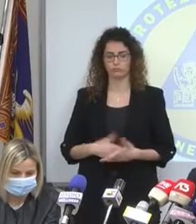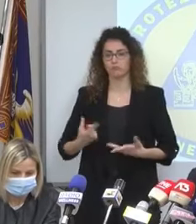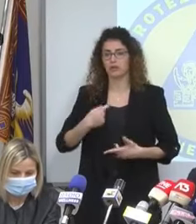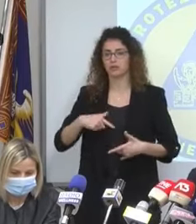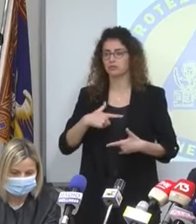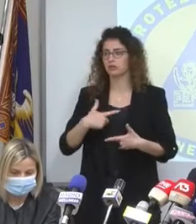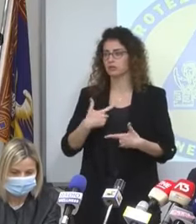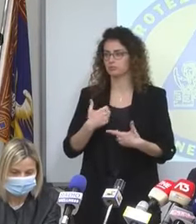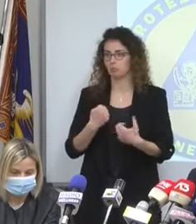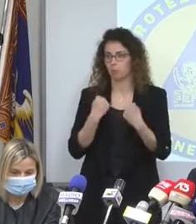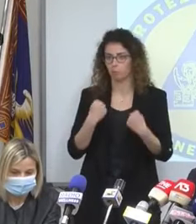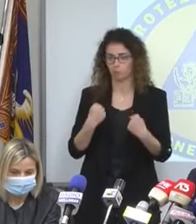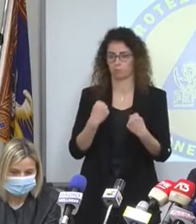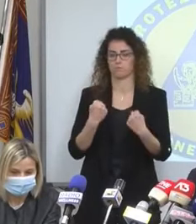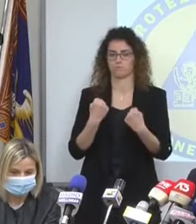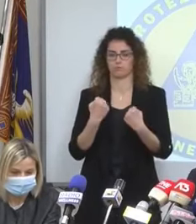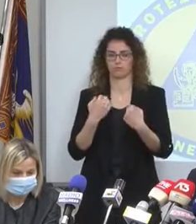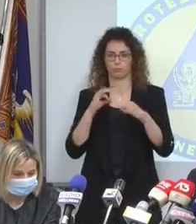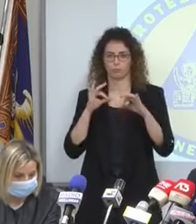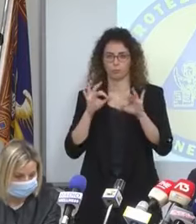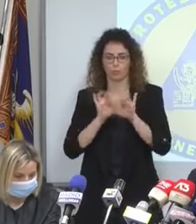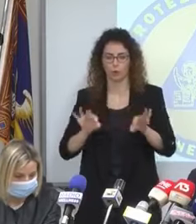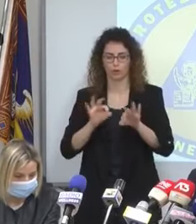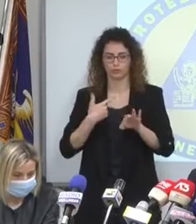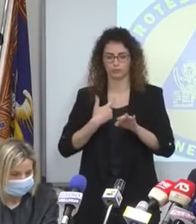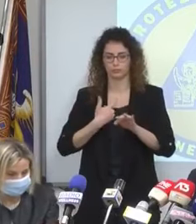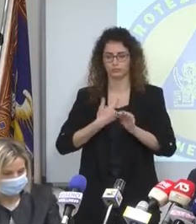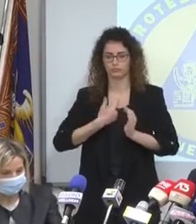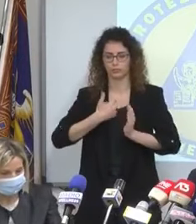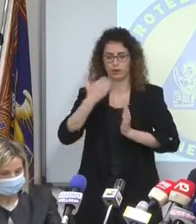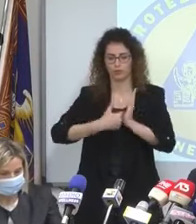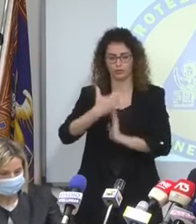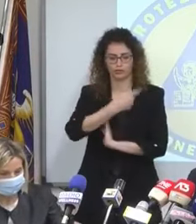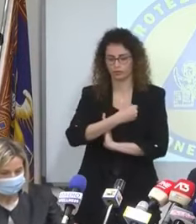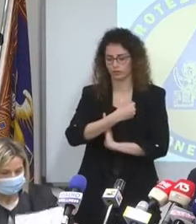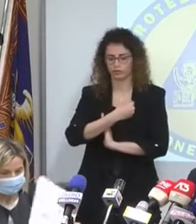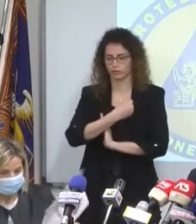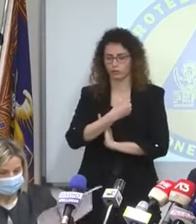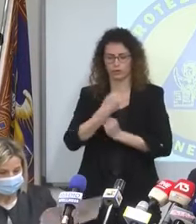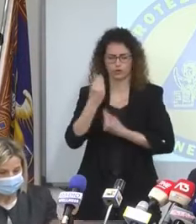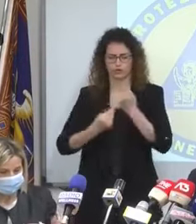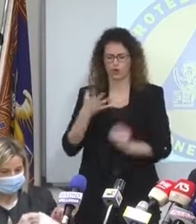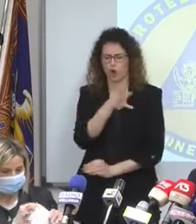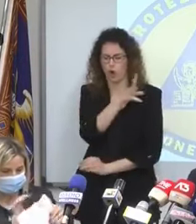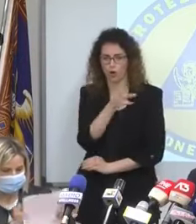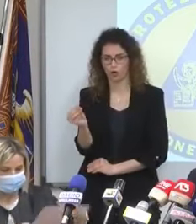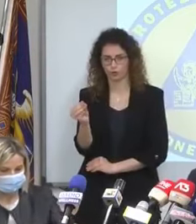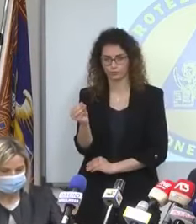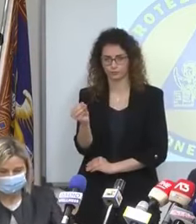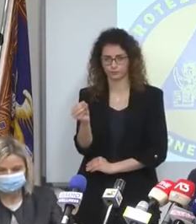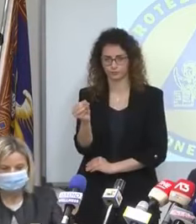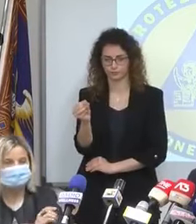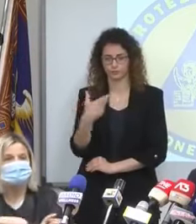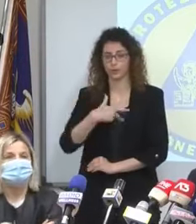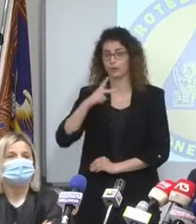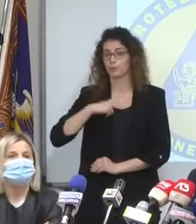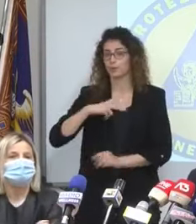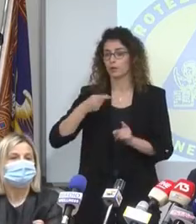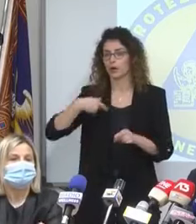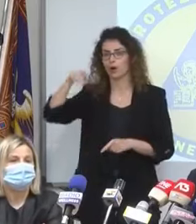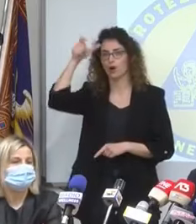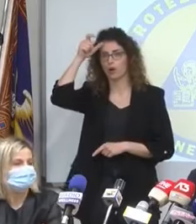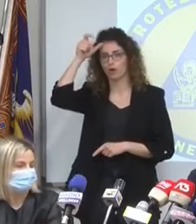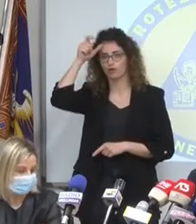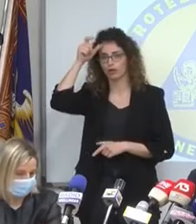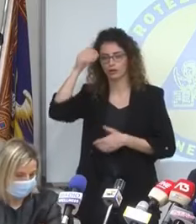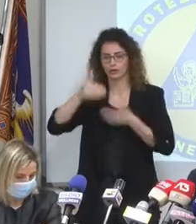noi siamo carichi, cioè nel senso che sulle vaccinazioni ci stiamo giocando tutto, e spero che il governo, se non